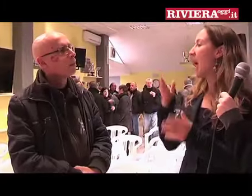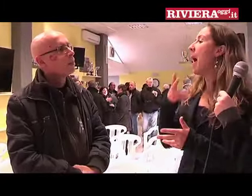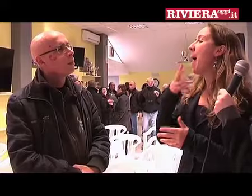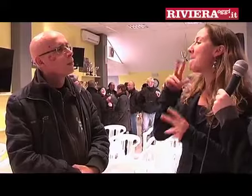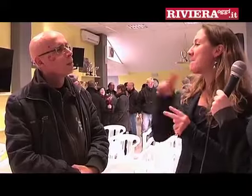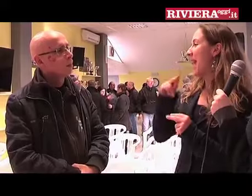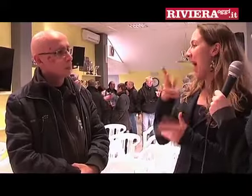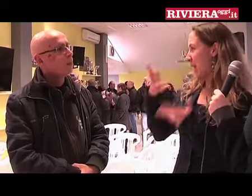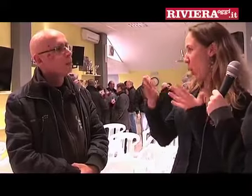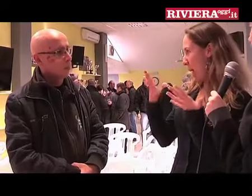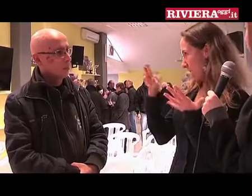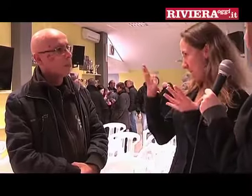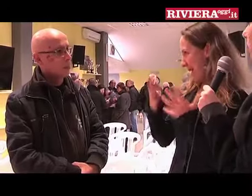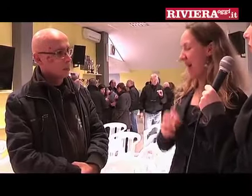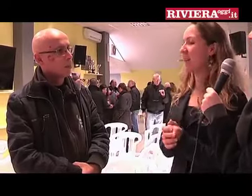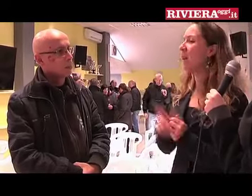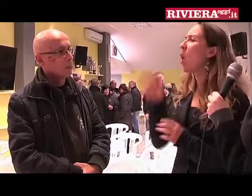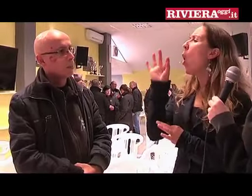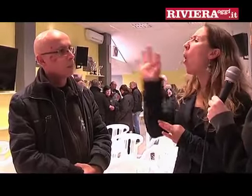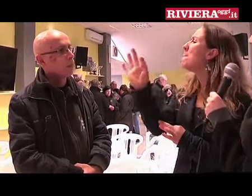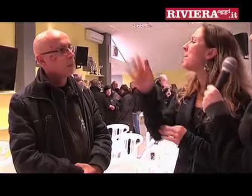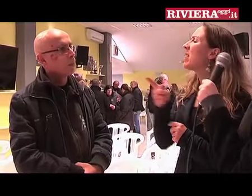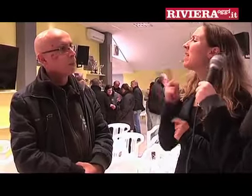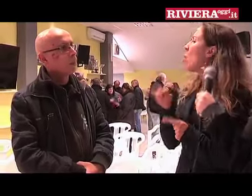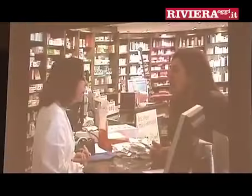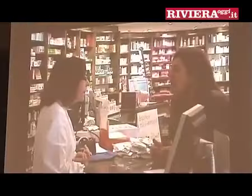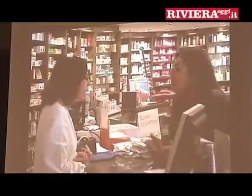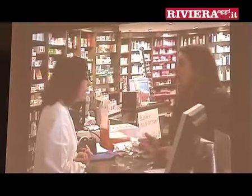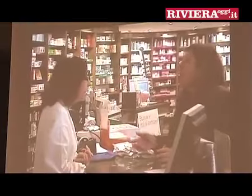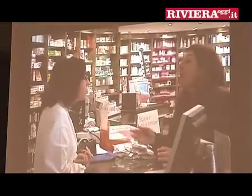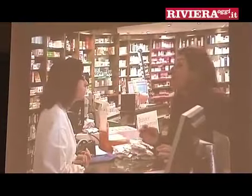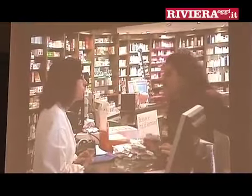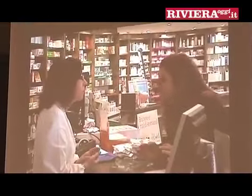sono gli obiettivi, le finalità e anche le caratteristiche?